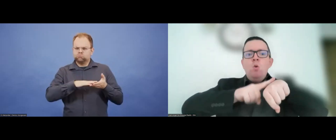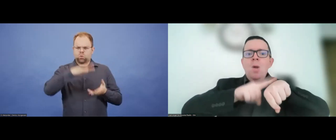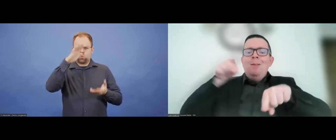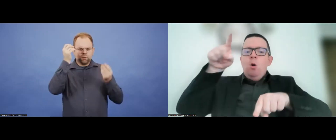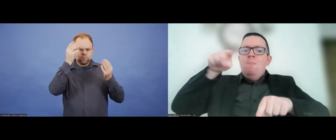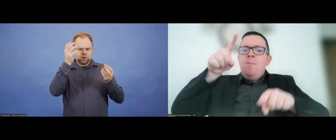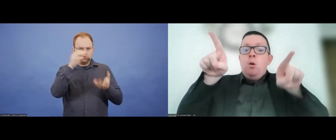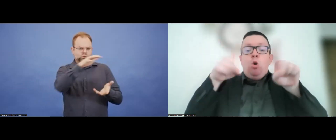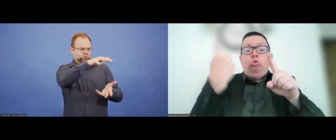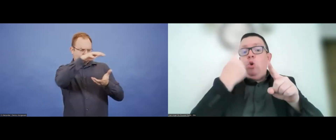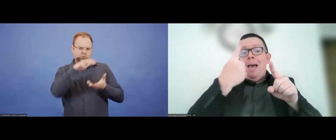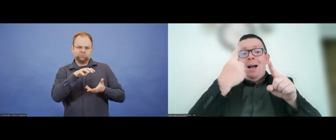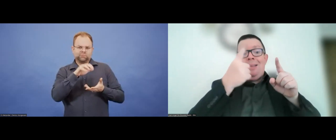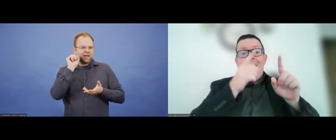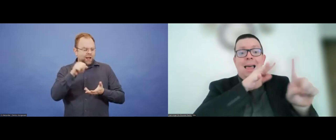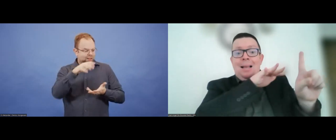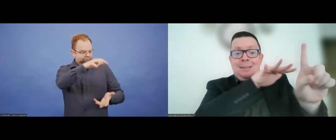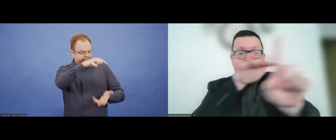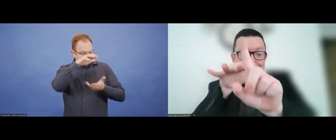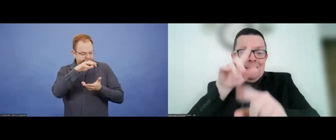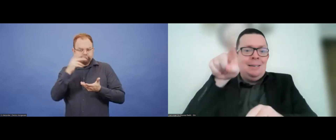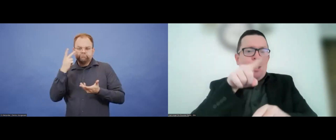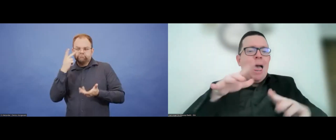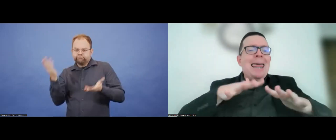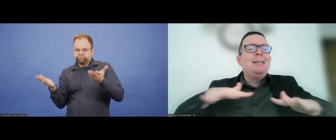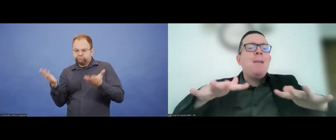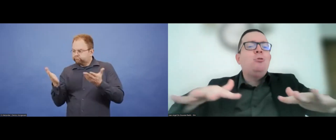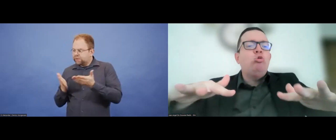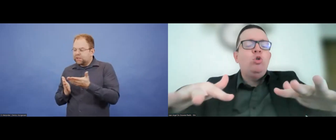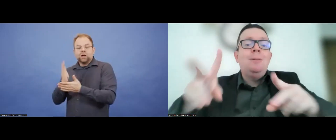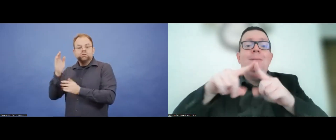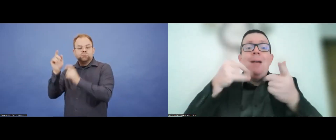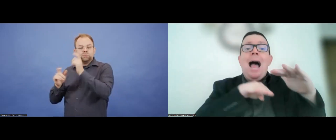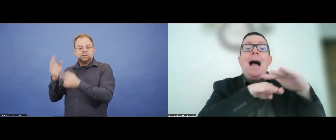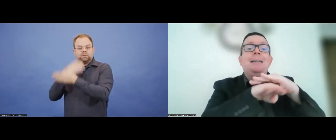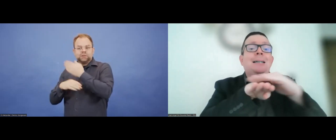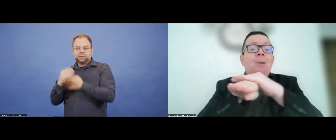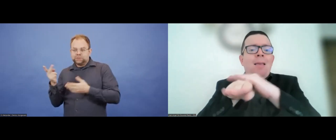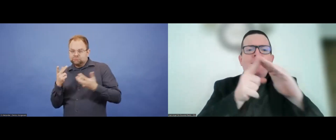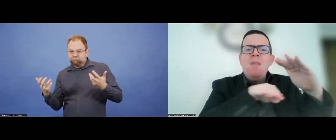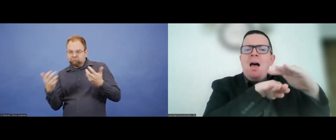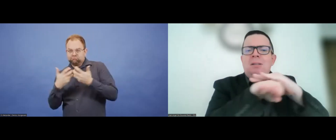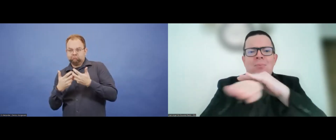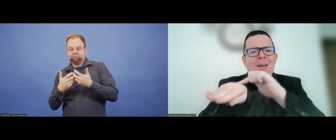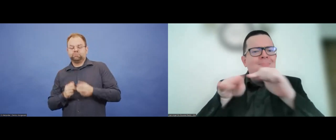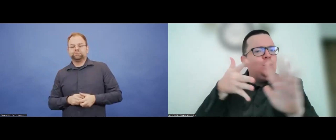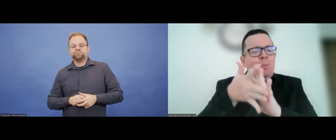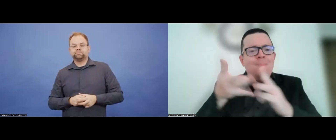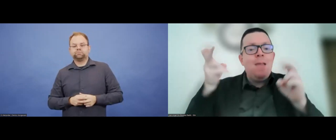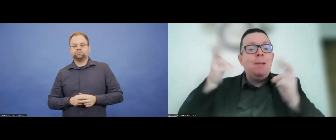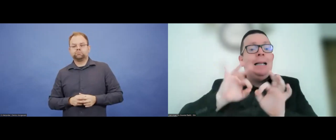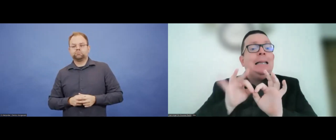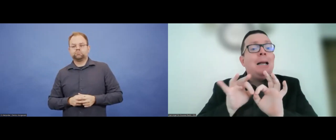Aprovechar este tipo de espacios sociales fue de gran valía porque nos sirve para hacer este tipo de incidencia frente